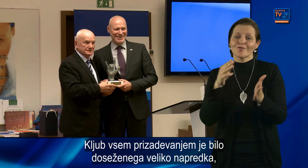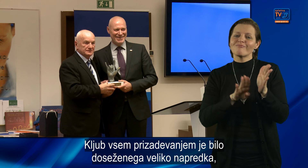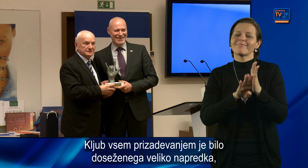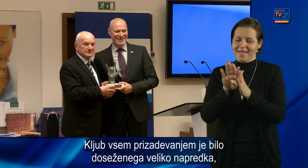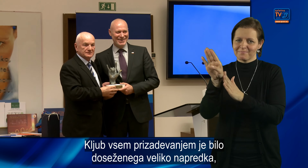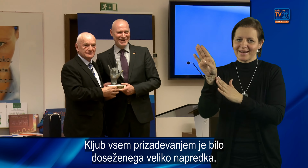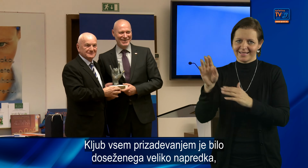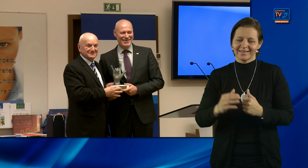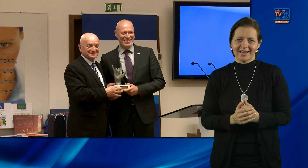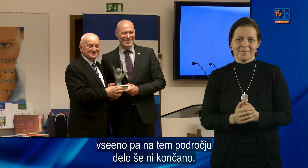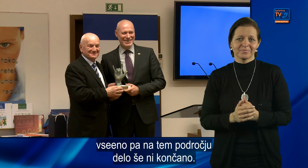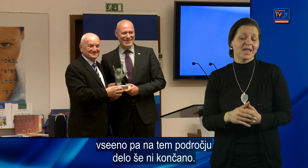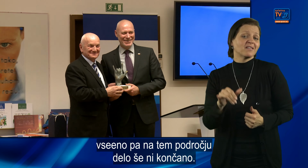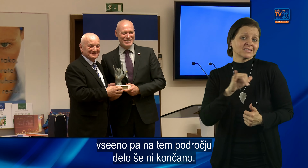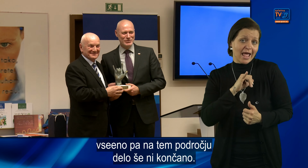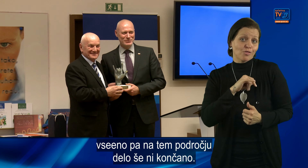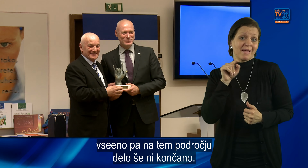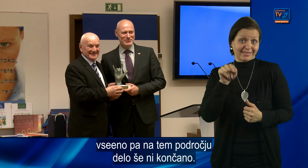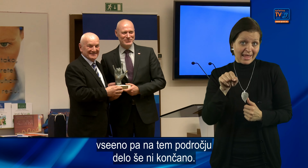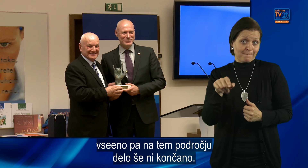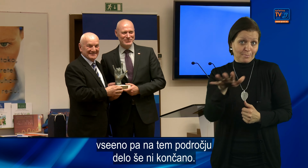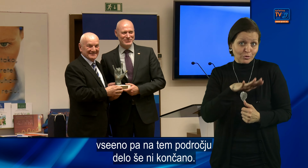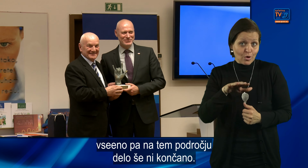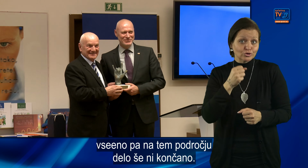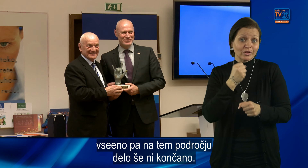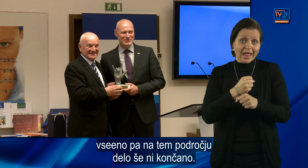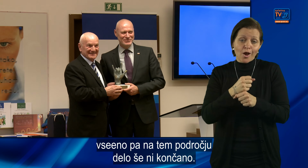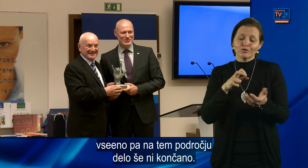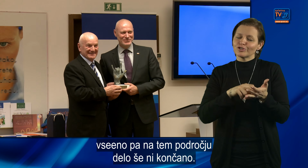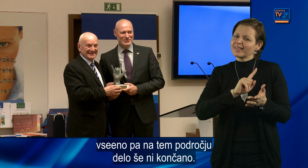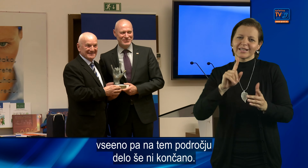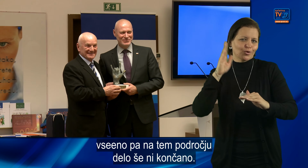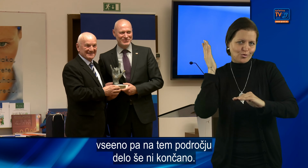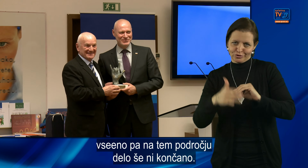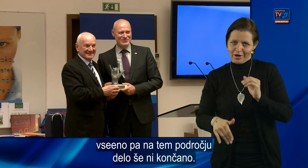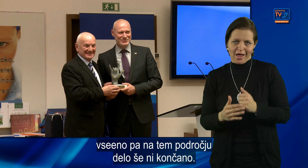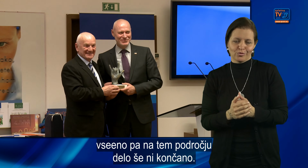napredka, vseeno pa na tem področju delo še ni končano.